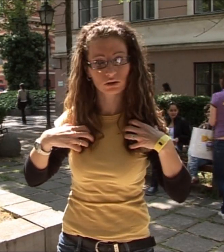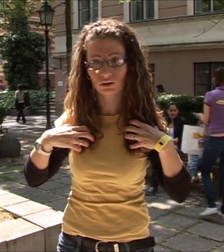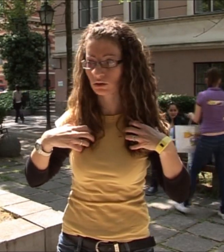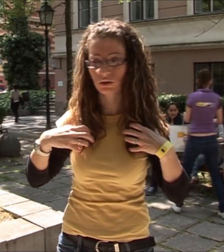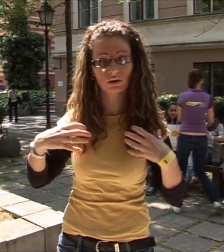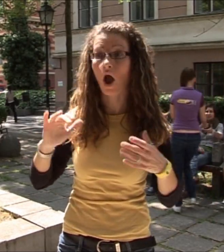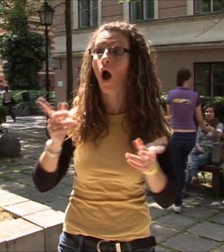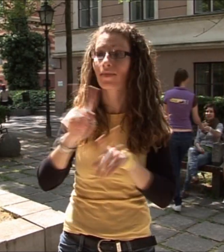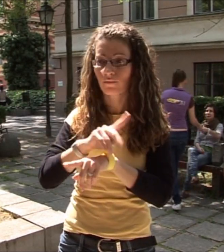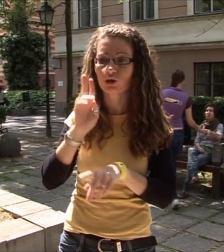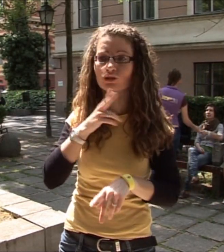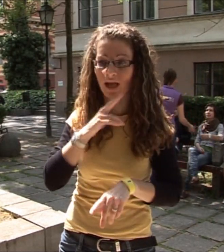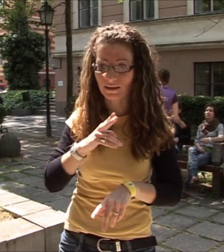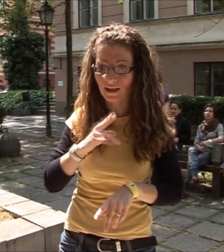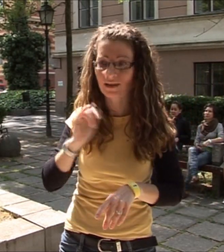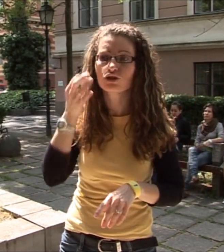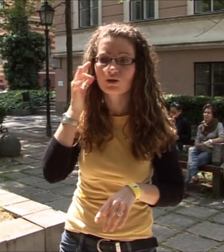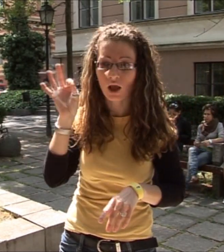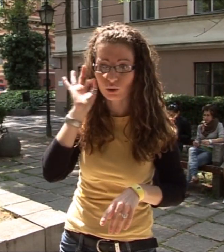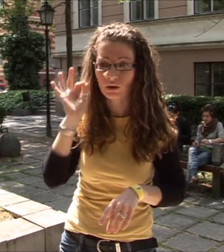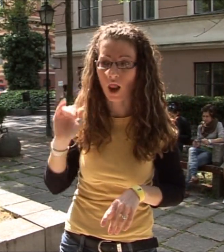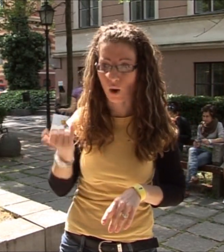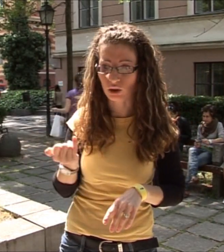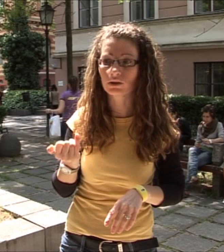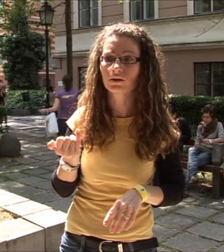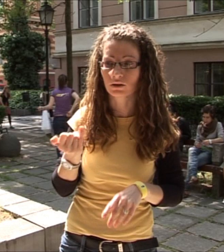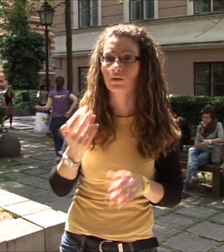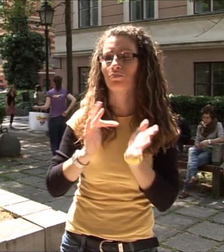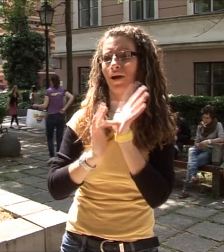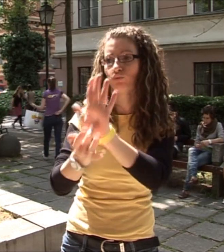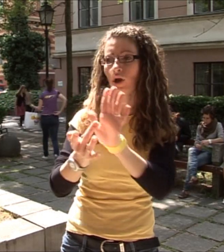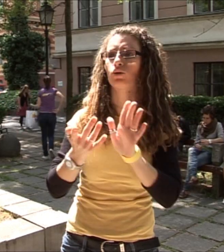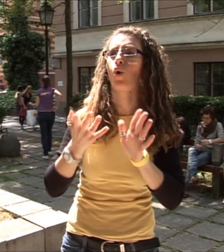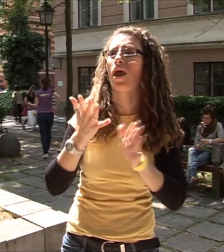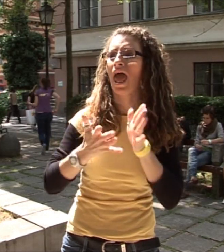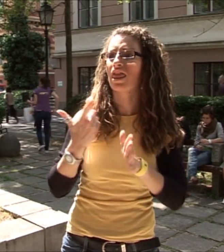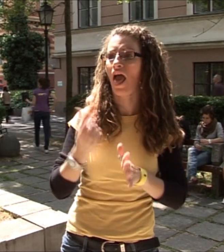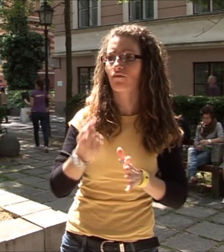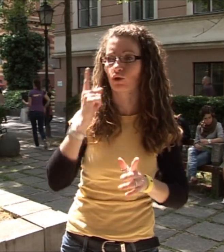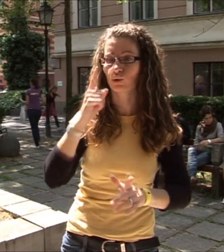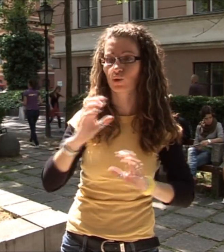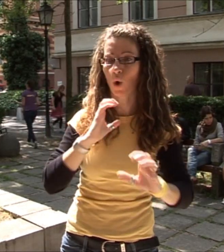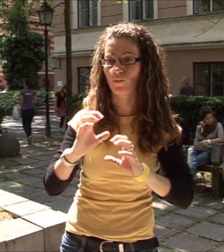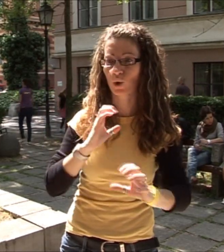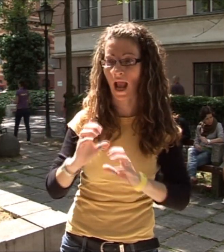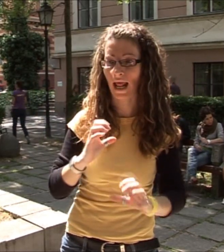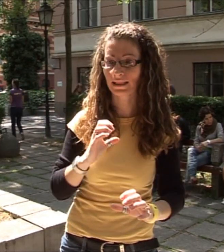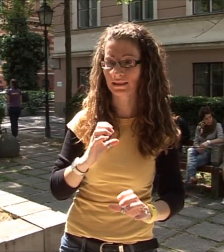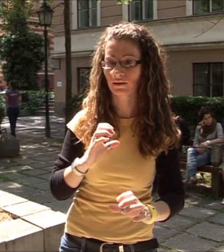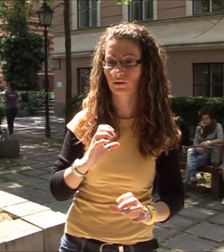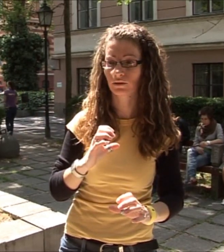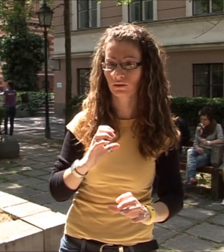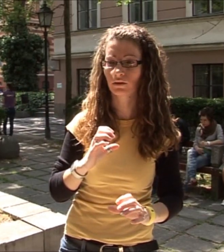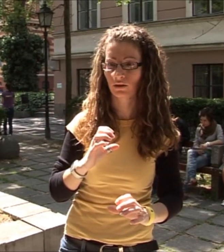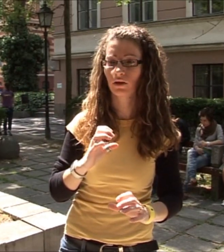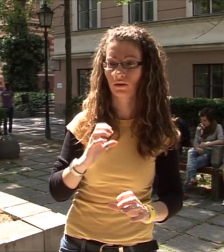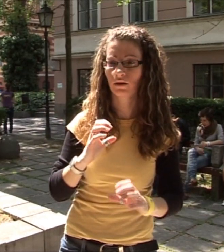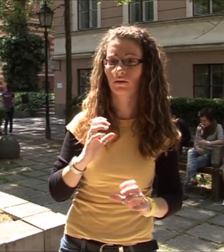szereetelni hanem a söket is magik hallók is meg meg tudjuk mutatni hogy ányáal